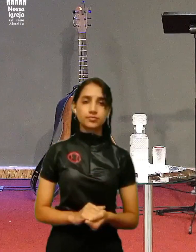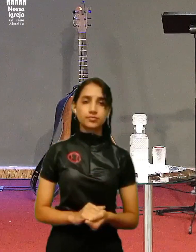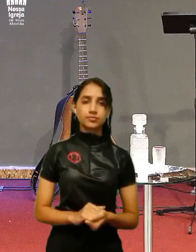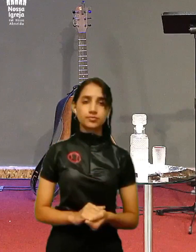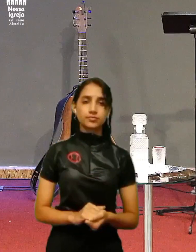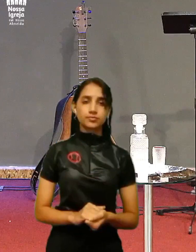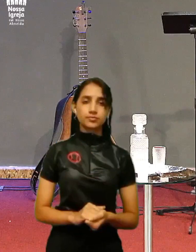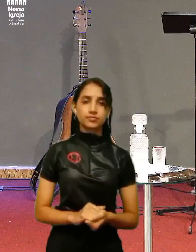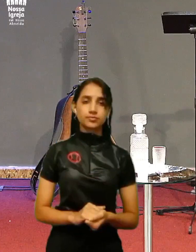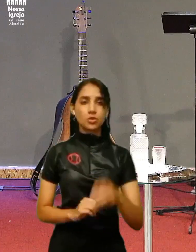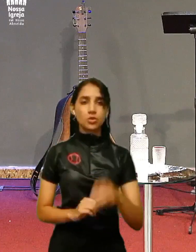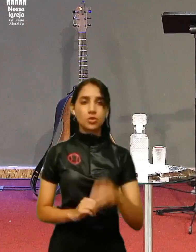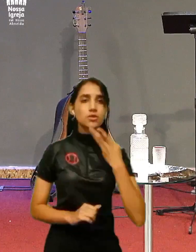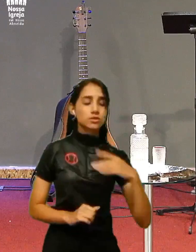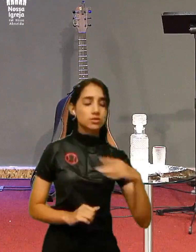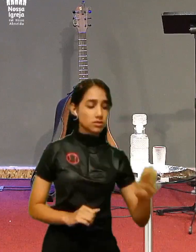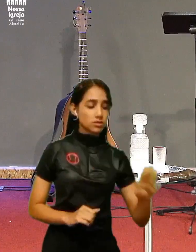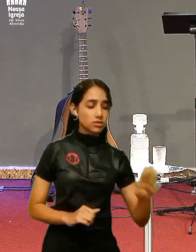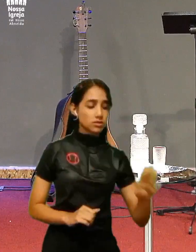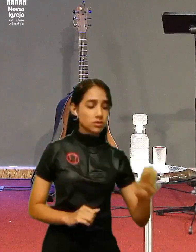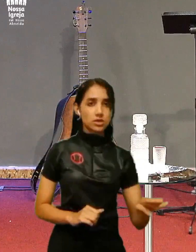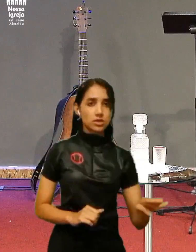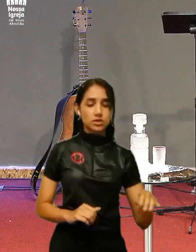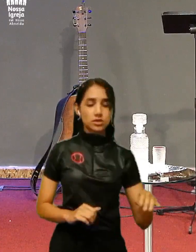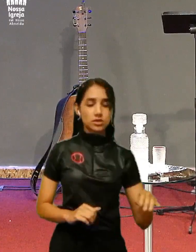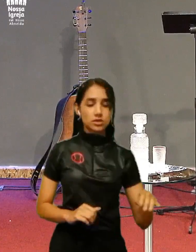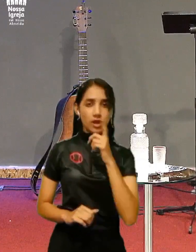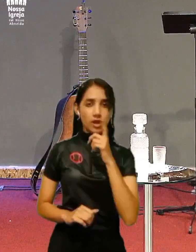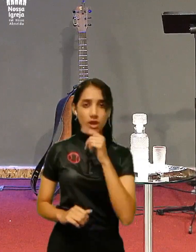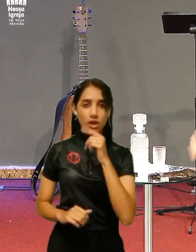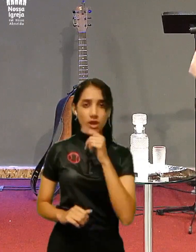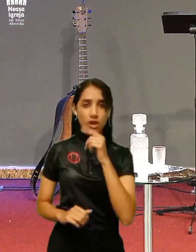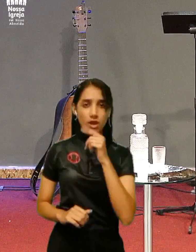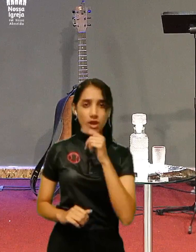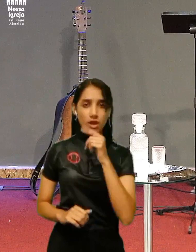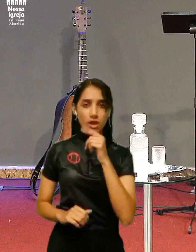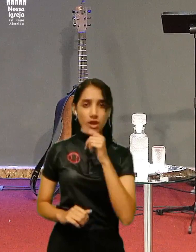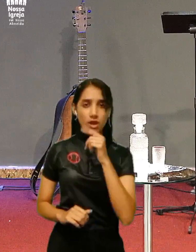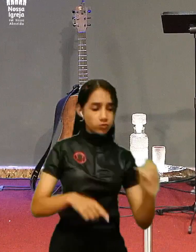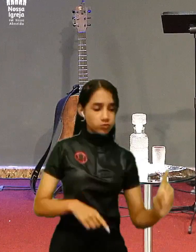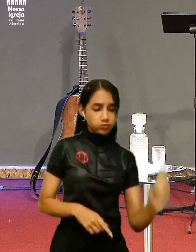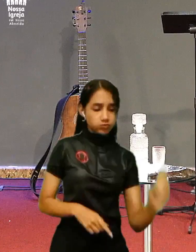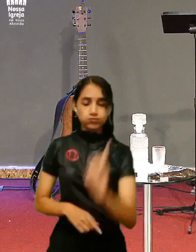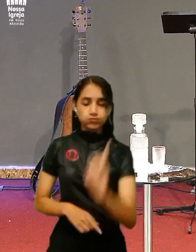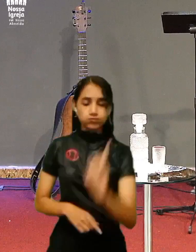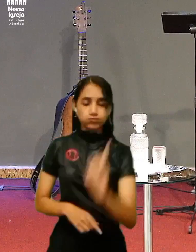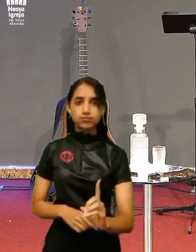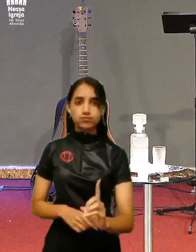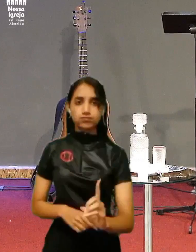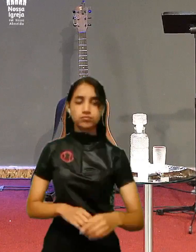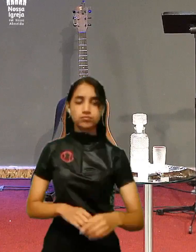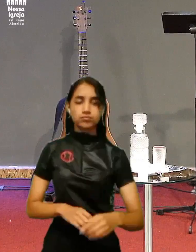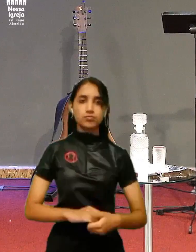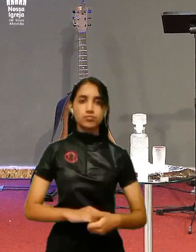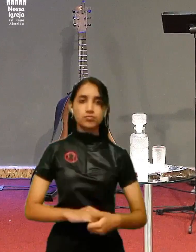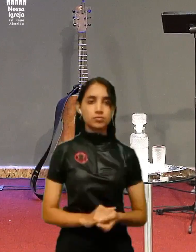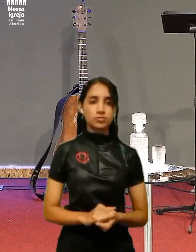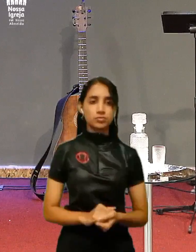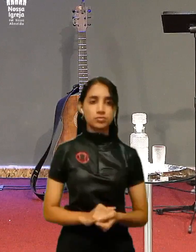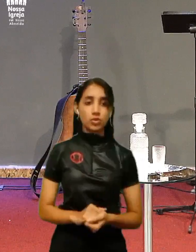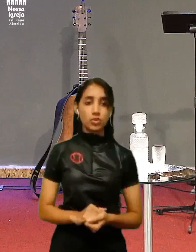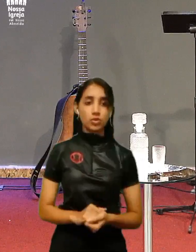Um garotinho cai dentro de uma piscina funda. É uma câmera de segurança da família mostrando essa cena